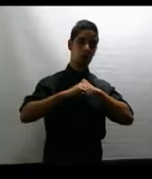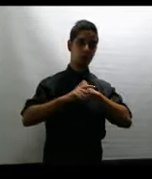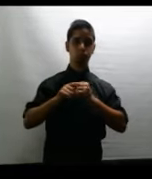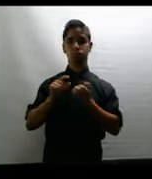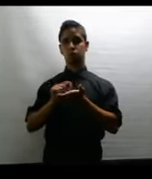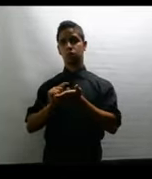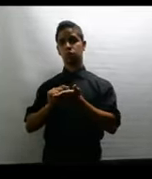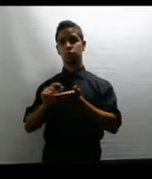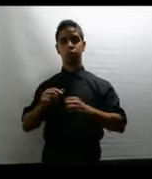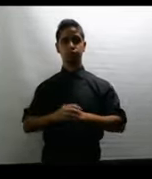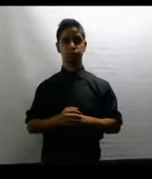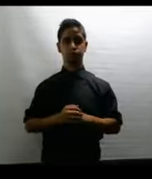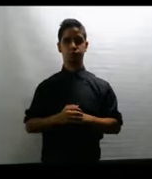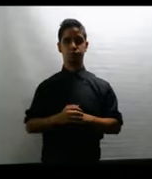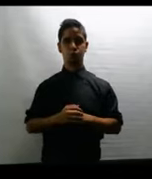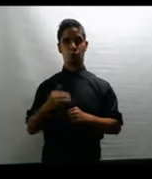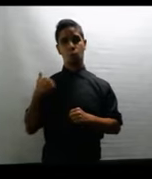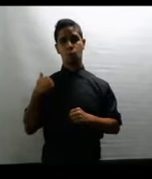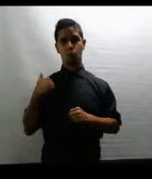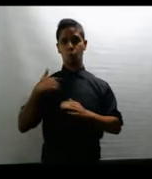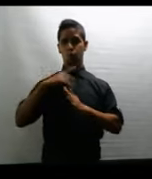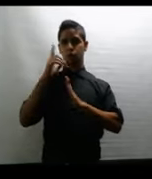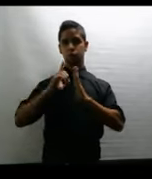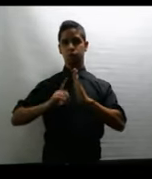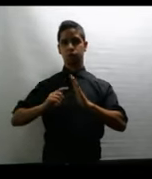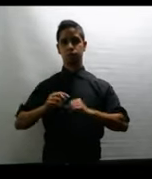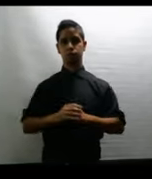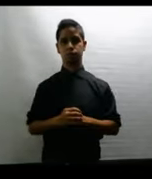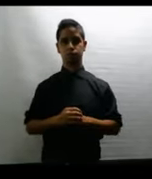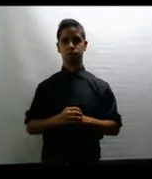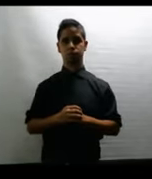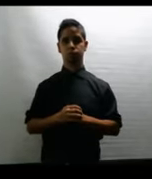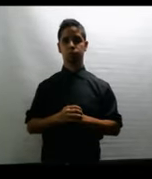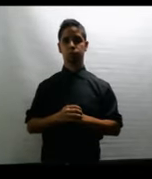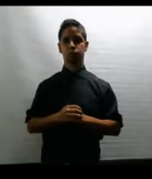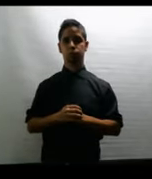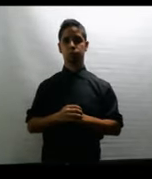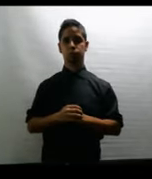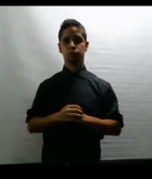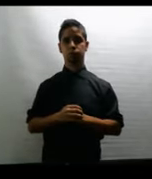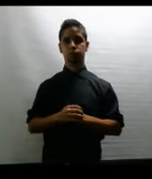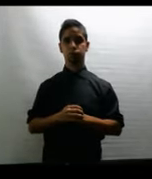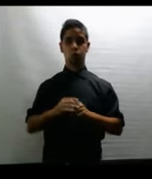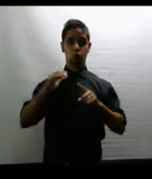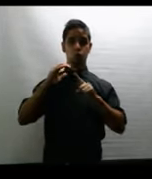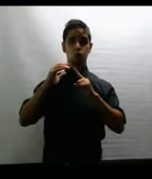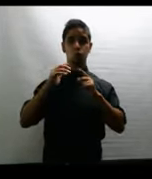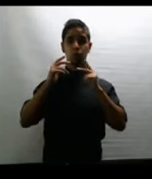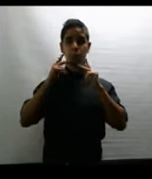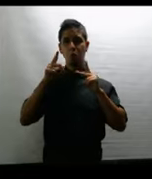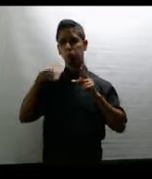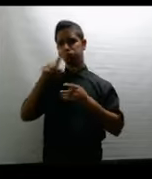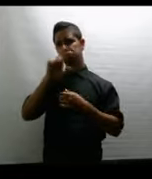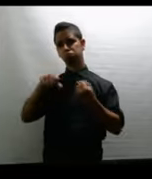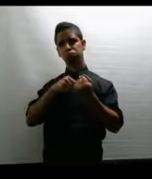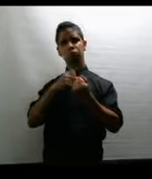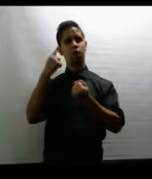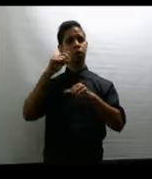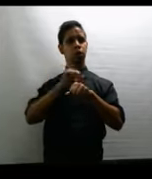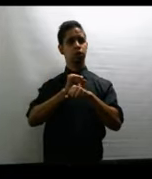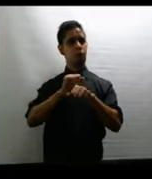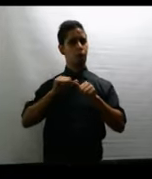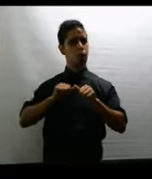publicidad, periodismo, moda y diseño. Apoya a la Fundación Nacional para la Cultura Popular para que prevalezca